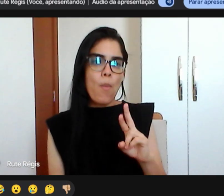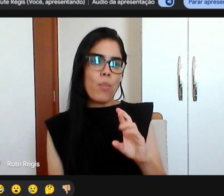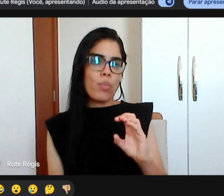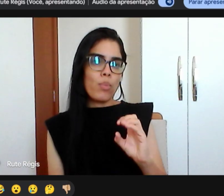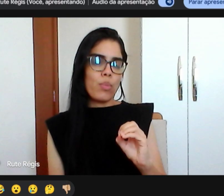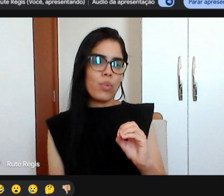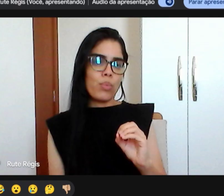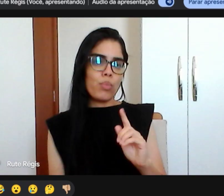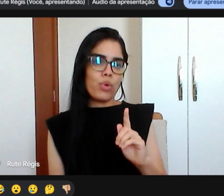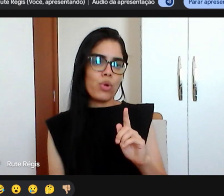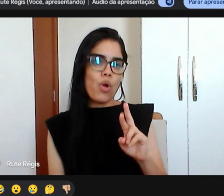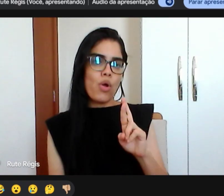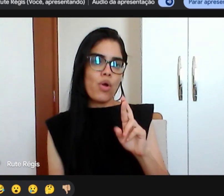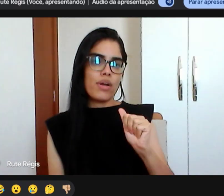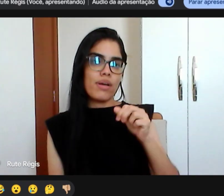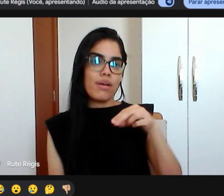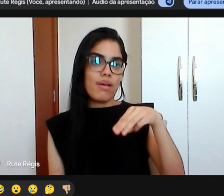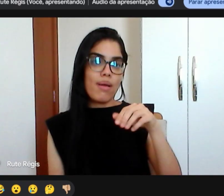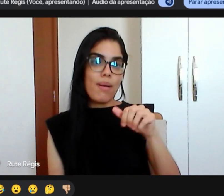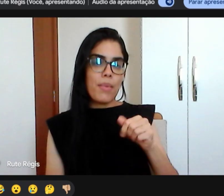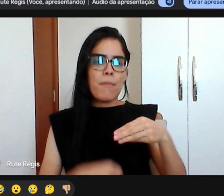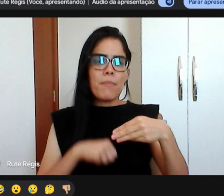de mestrado,